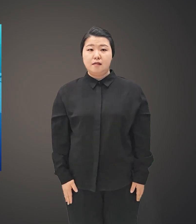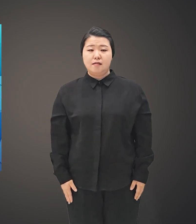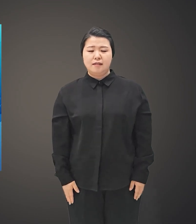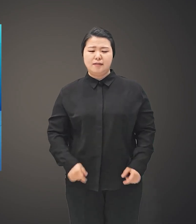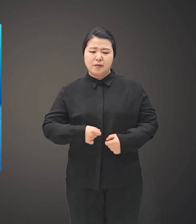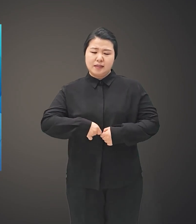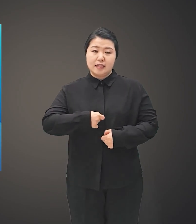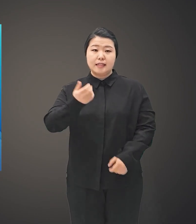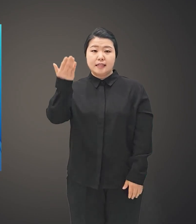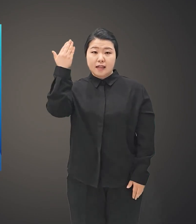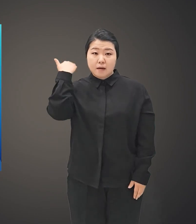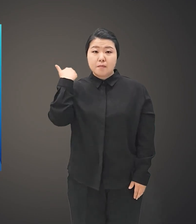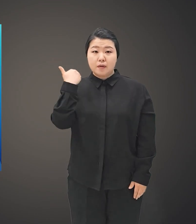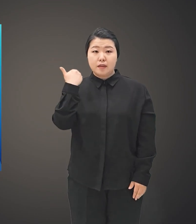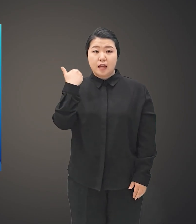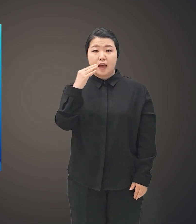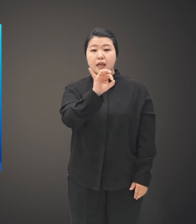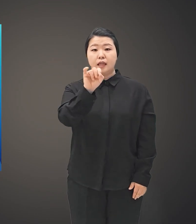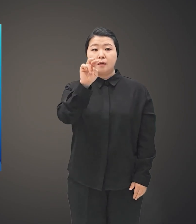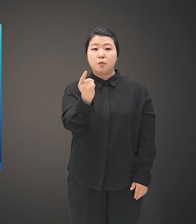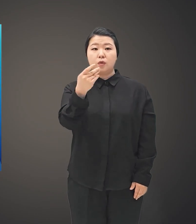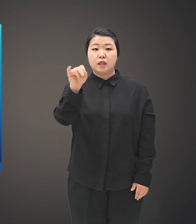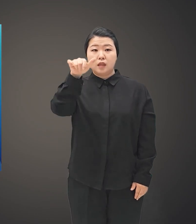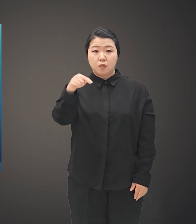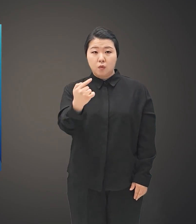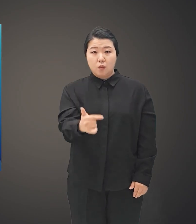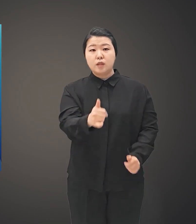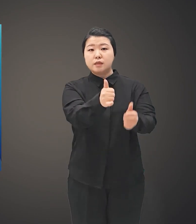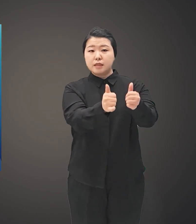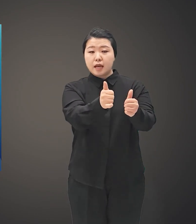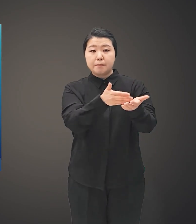사실 지난번 이모티콘 플랫폼 심사에서 떨어진 뒤로